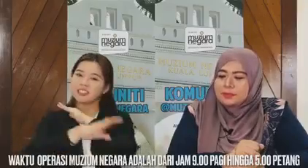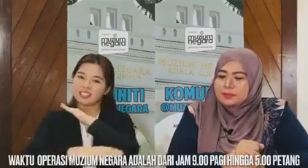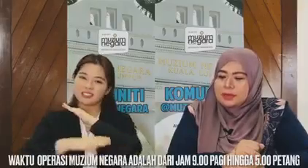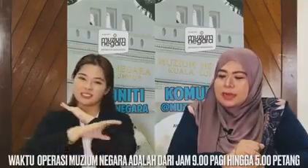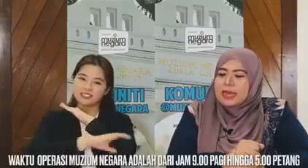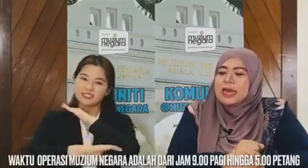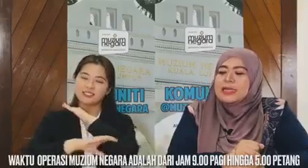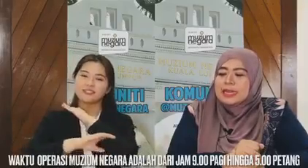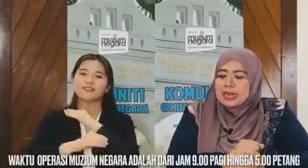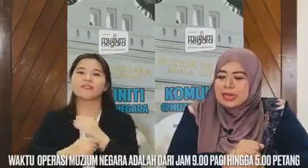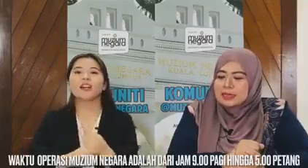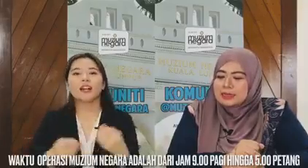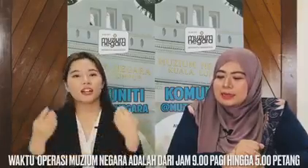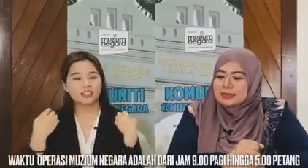Muzium Negara adalah